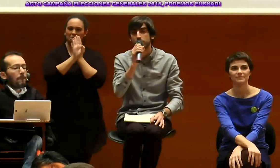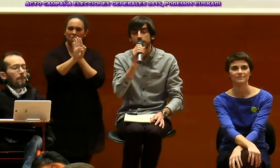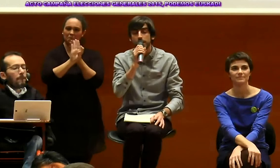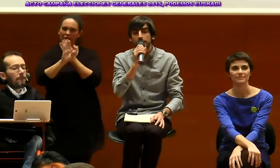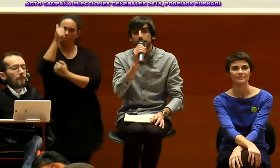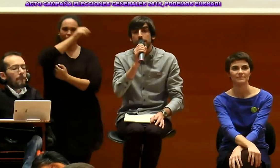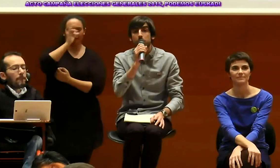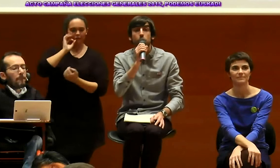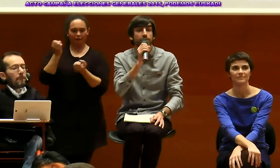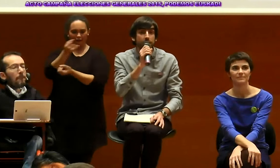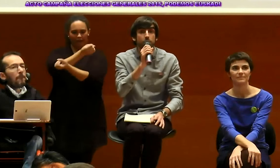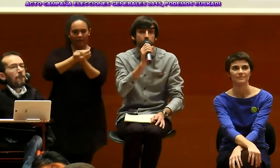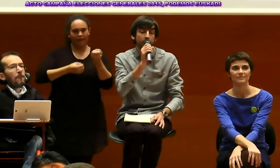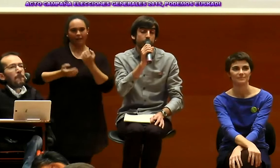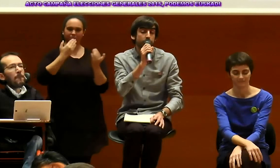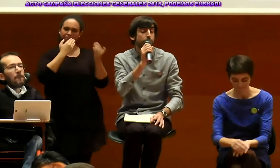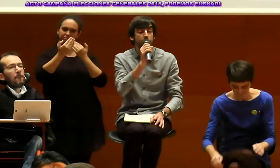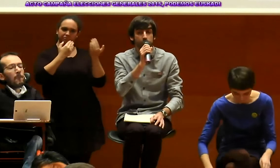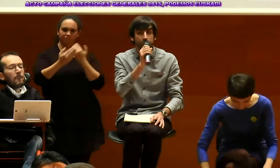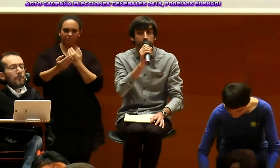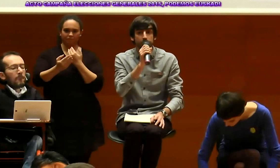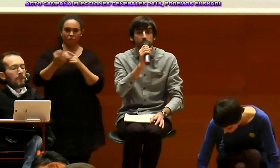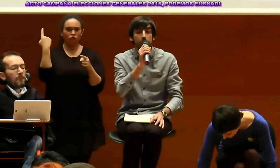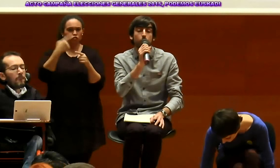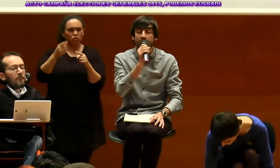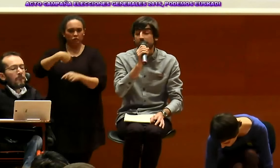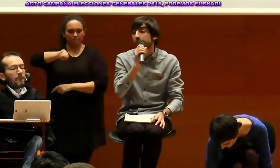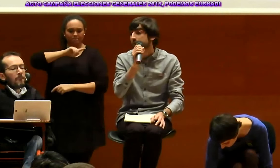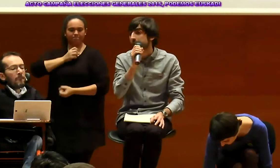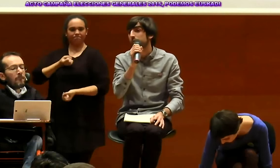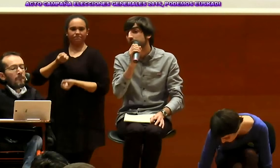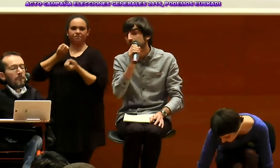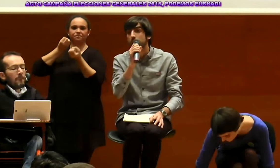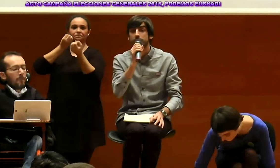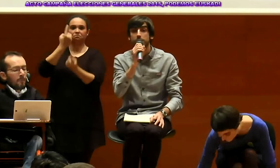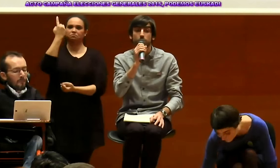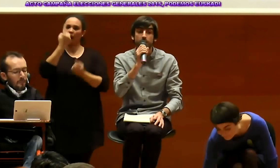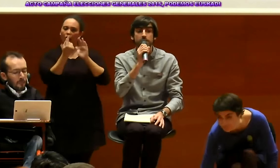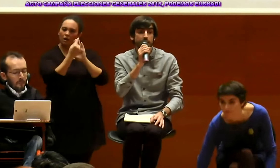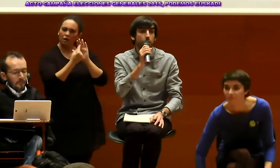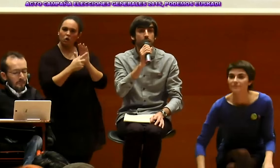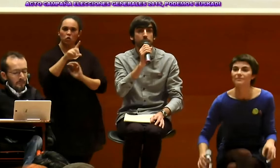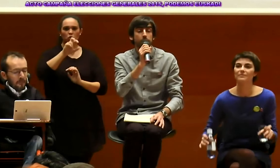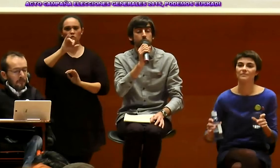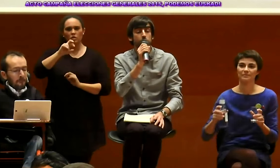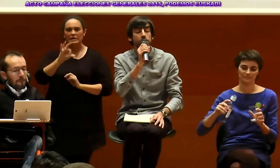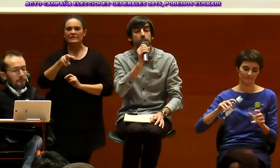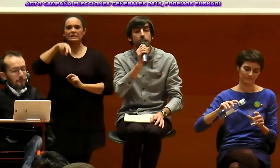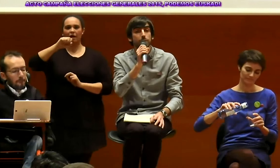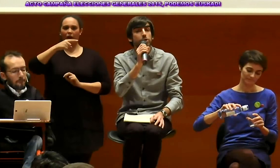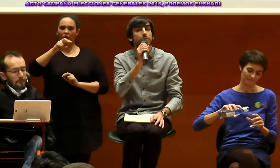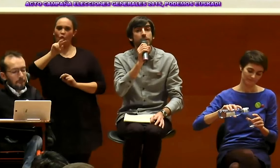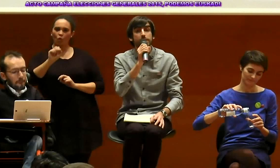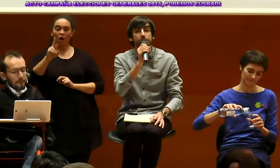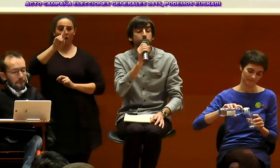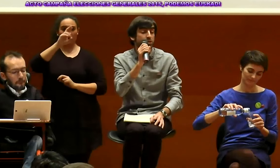vecinos, contando aquello que tenemos que contar, algunas de las medidas que han explicado antes Luis, Nahua, Rosa,